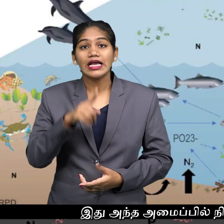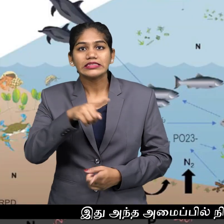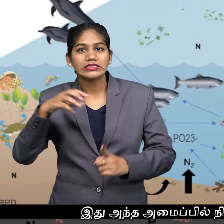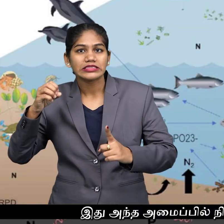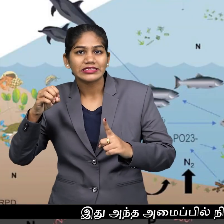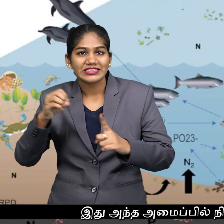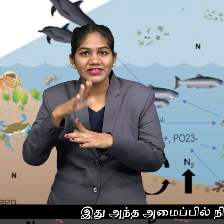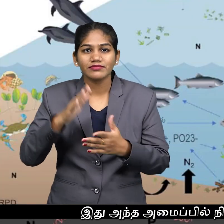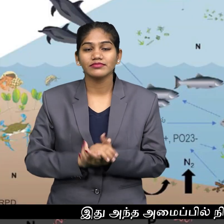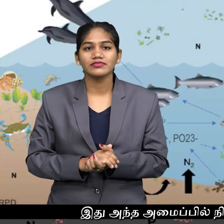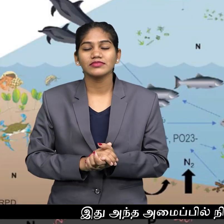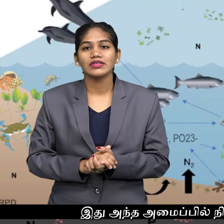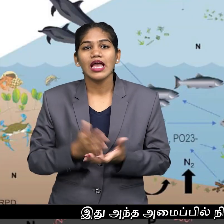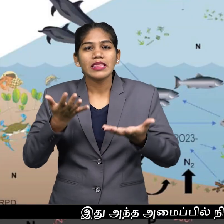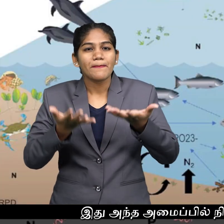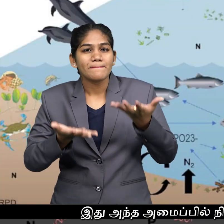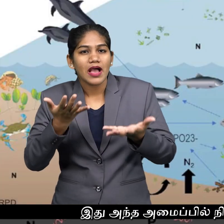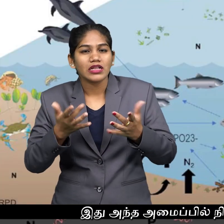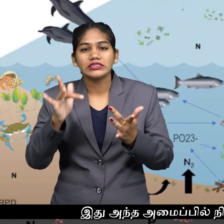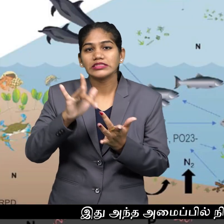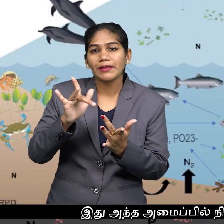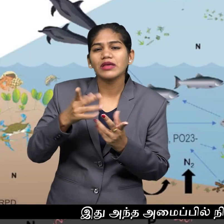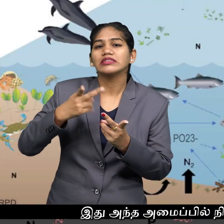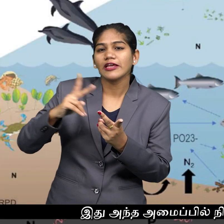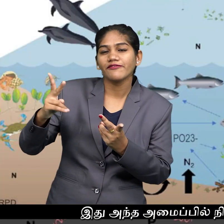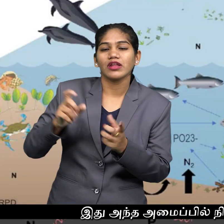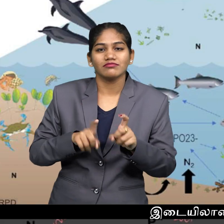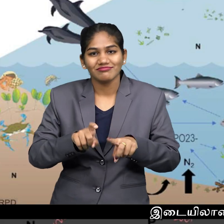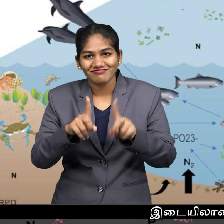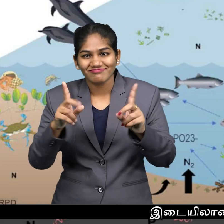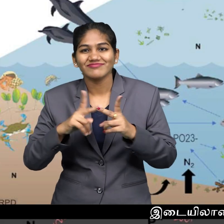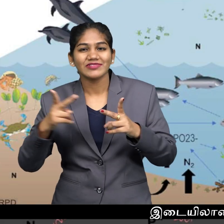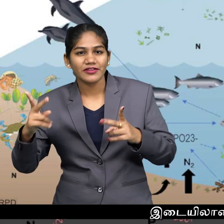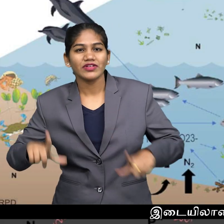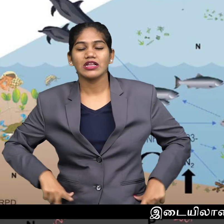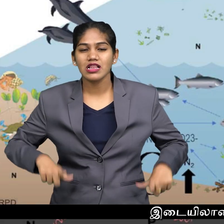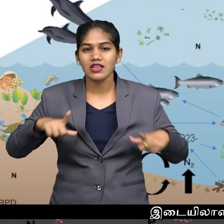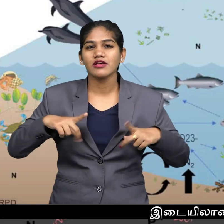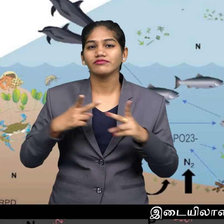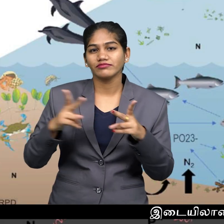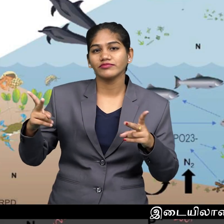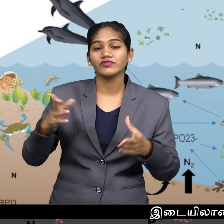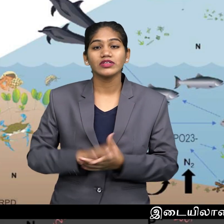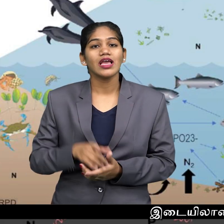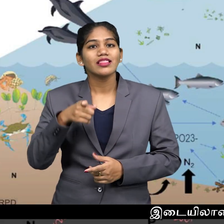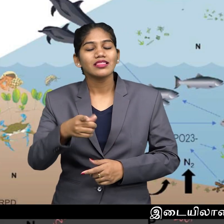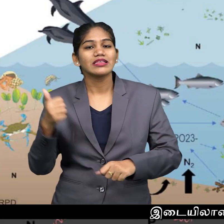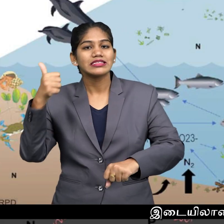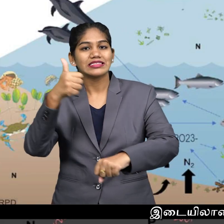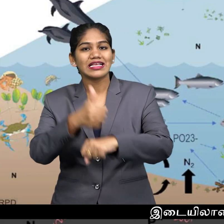இது அந்த அமைப்பில் நிறுவப்பட்ட பல்வேறு உயிரினங்களுக்கு இடையிலான சமநிலையை பாதிக்கிறது.